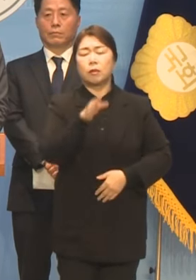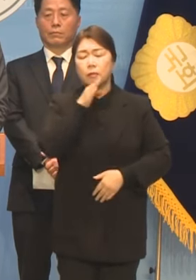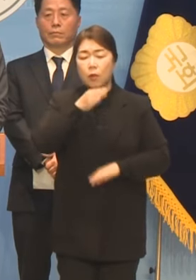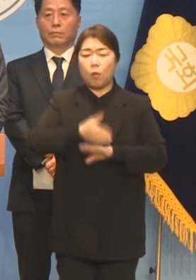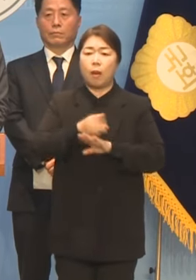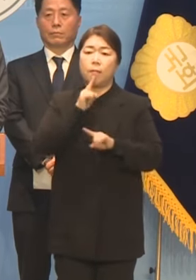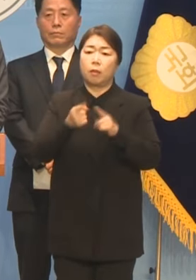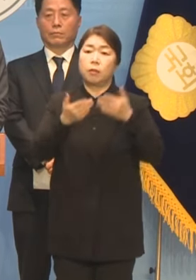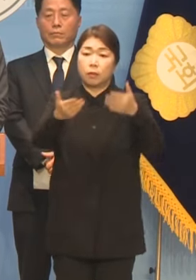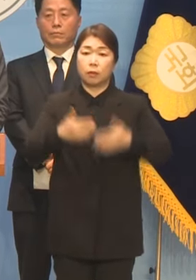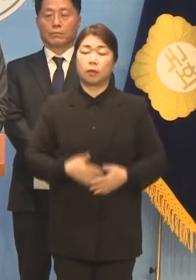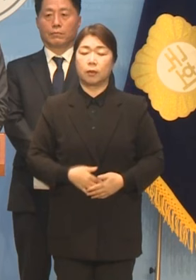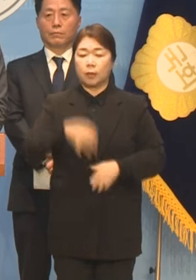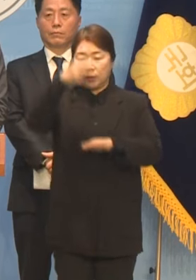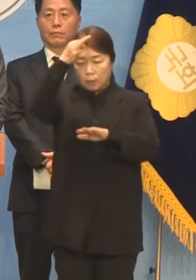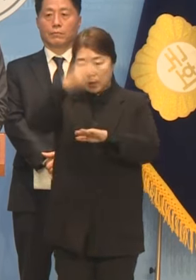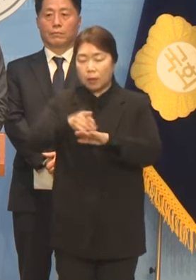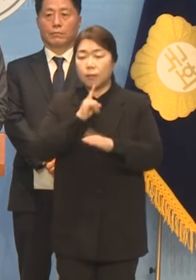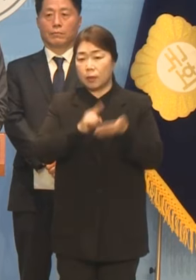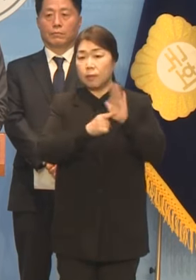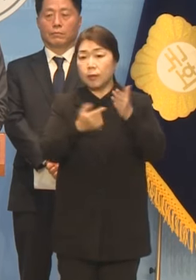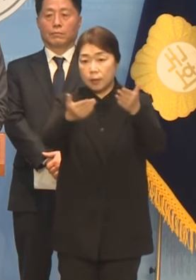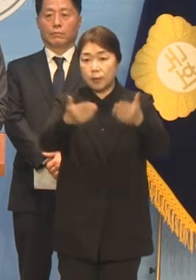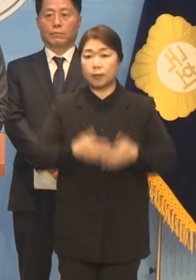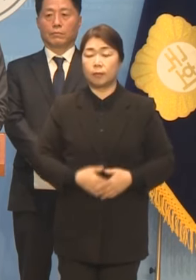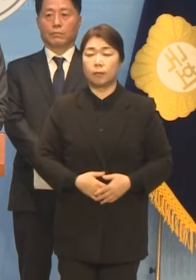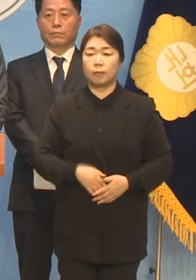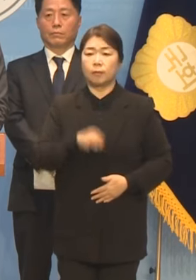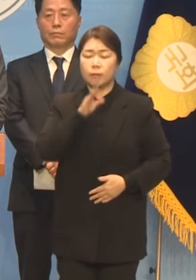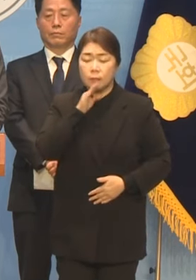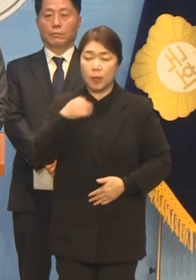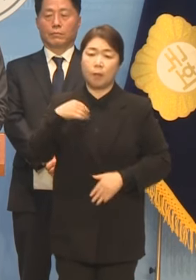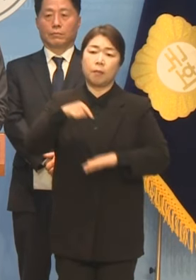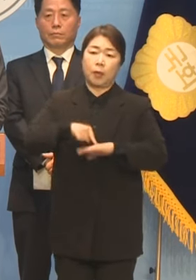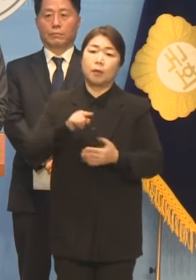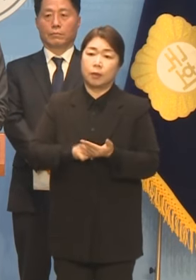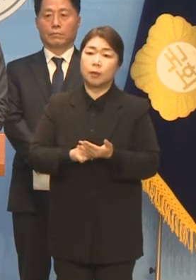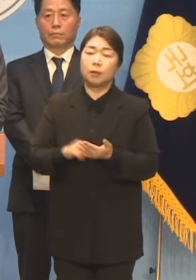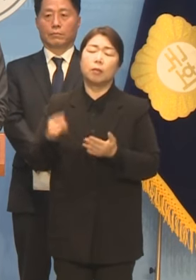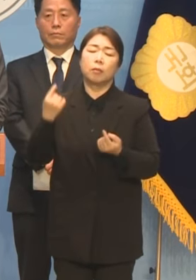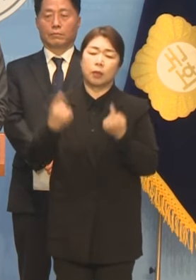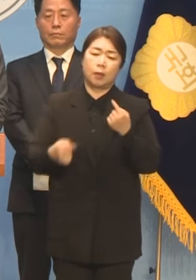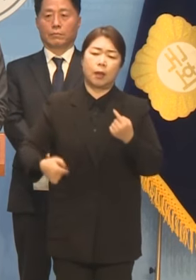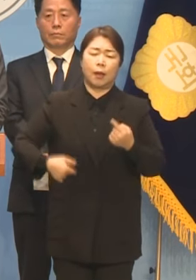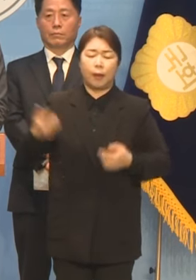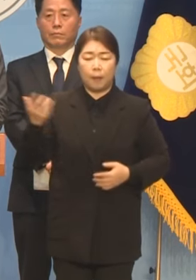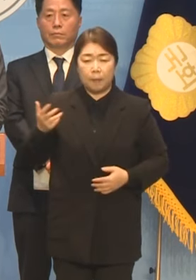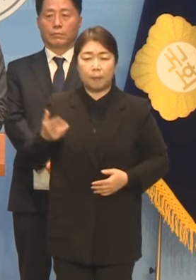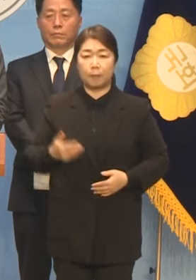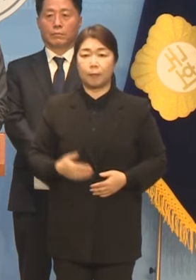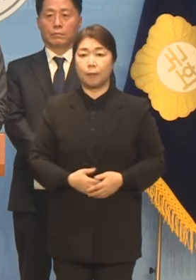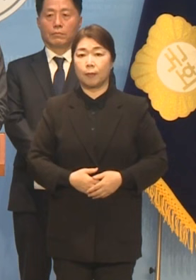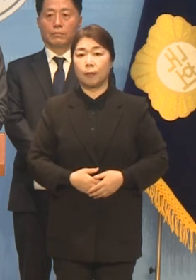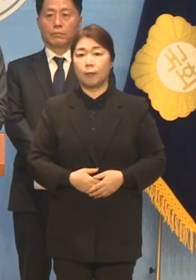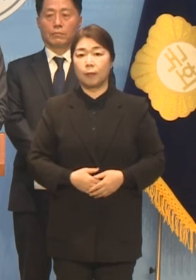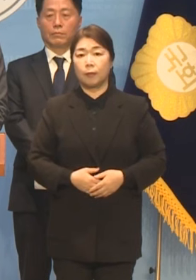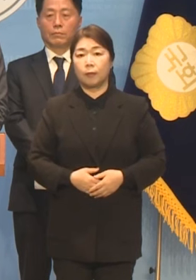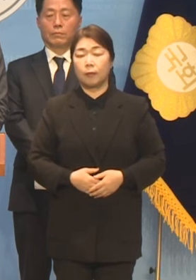함께 송구스러움을 감출 수가 없습니다 정말 제 마음이 그 어느 때보다 아프고 있습니다